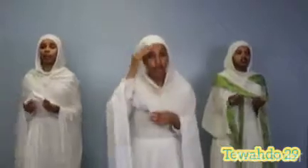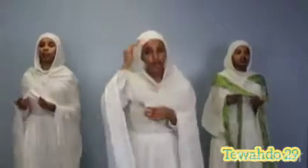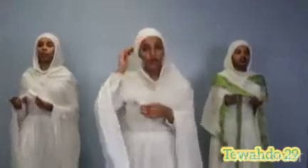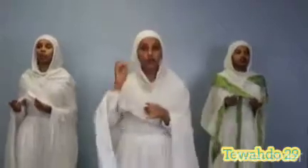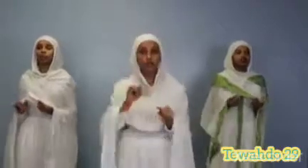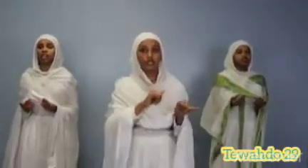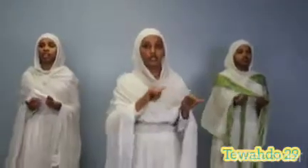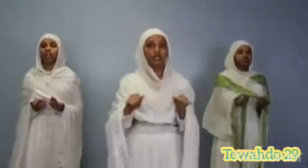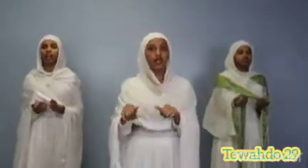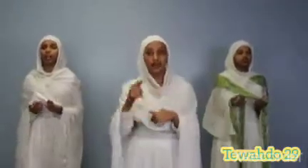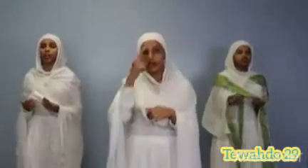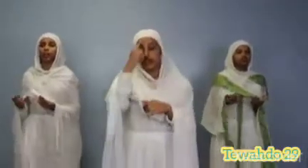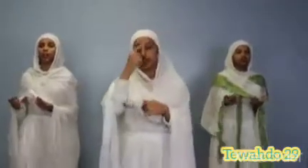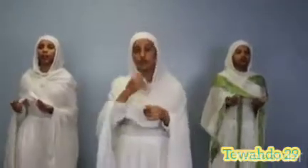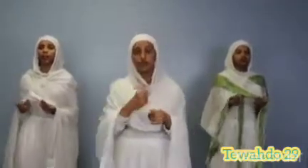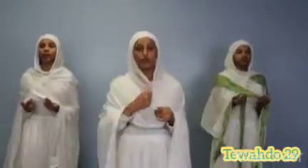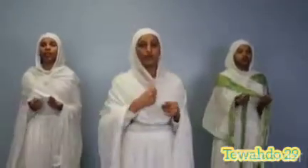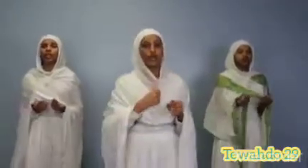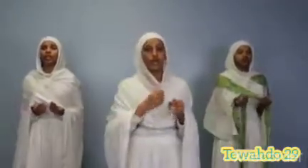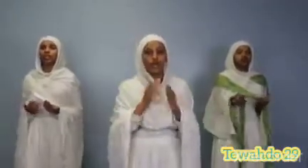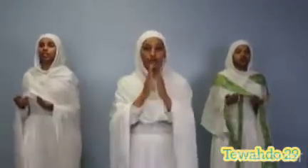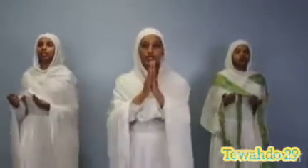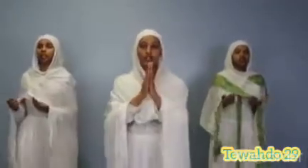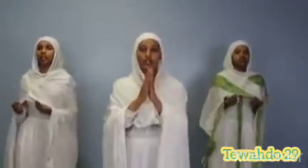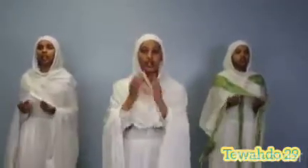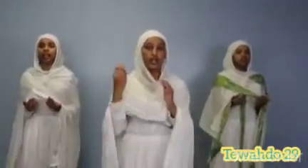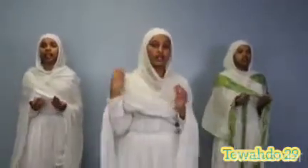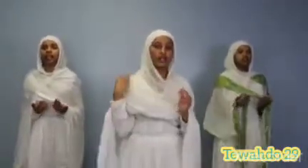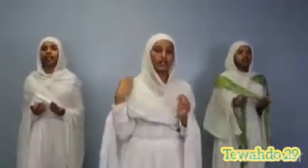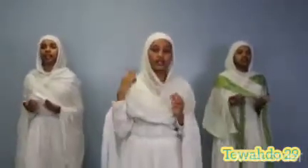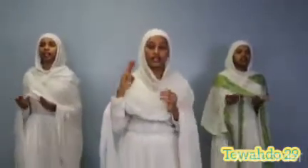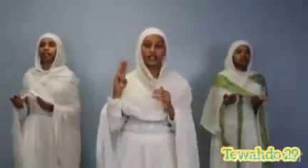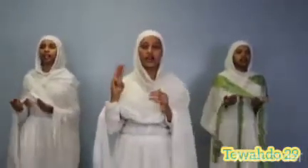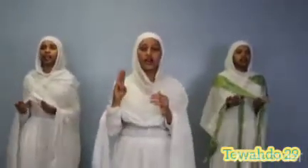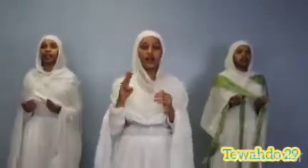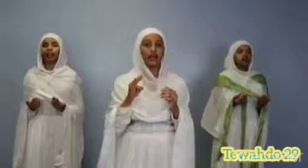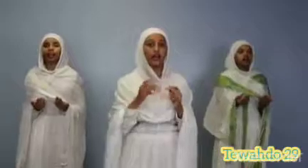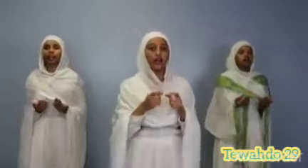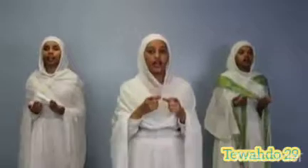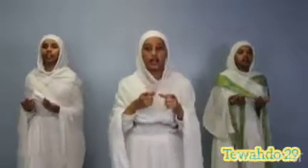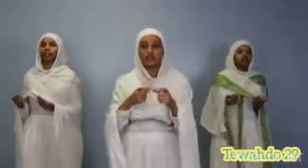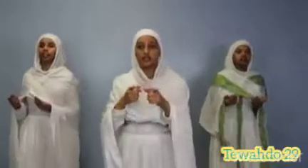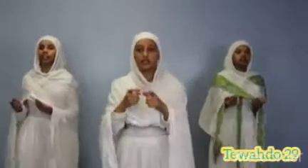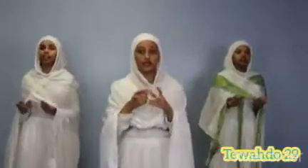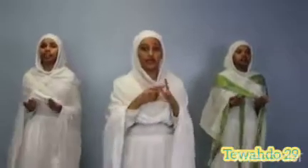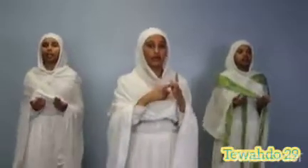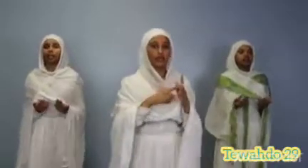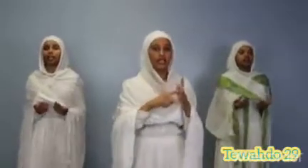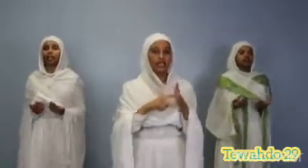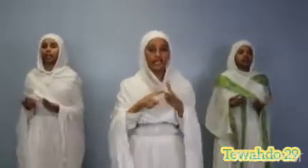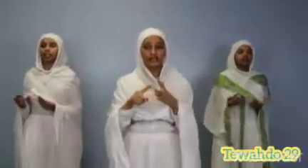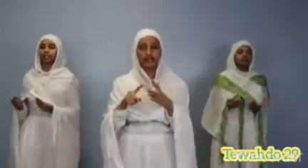በሙሴ እንዳመኑ ከጸላኤ ሰናይ ግዞት